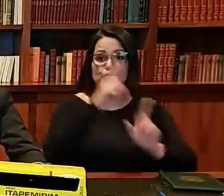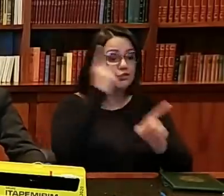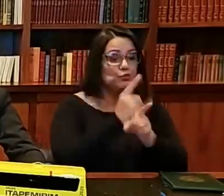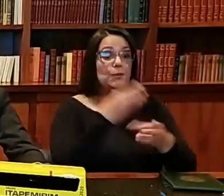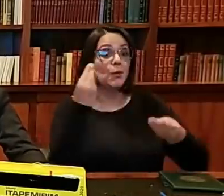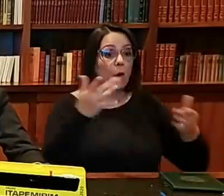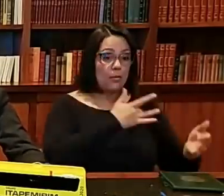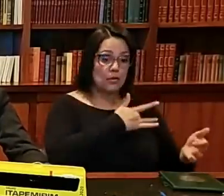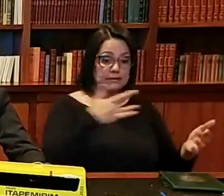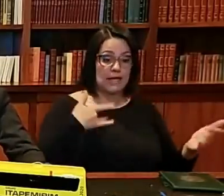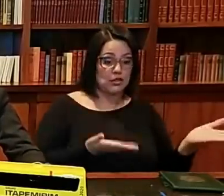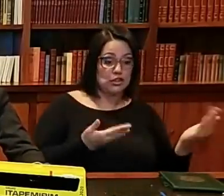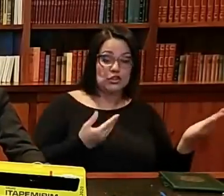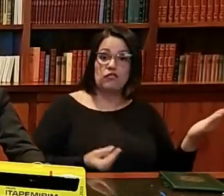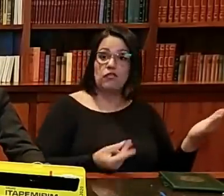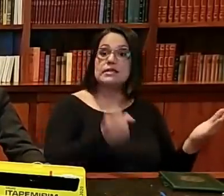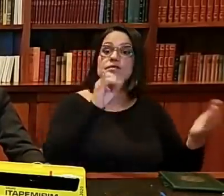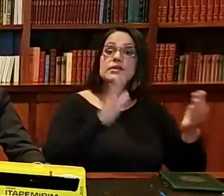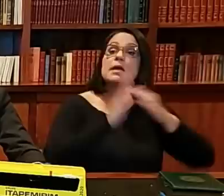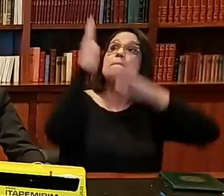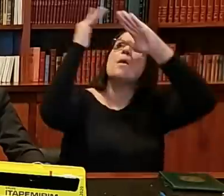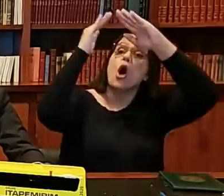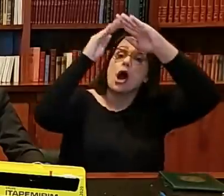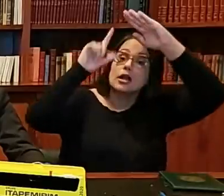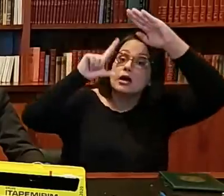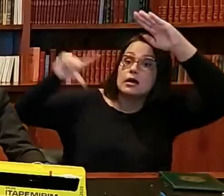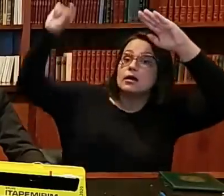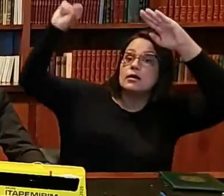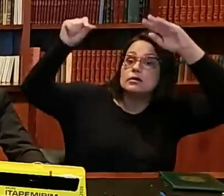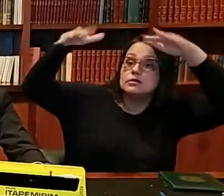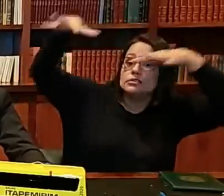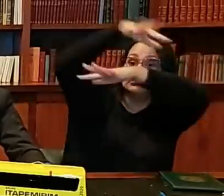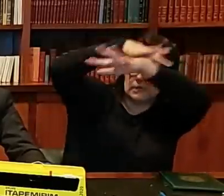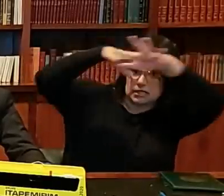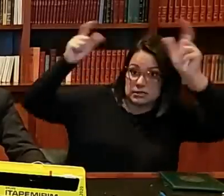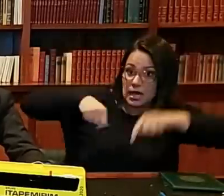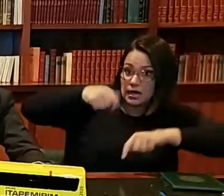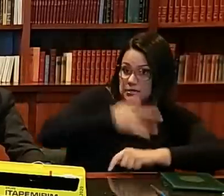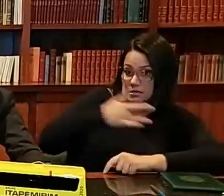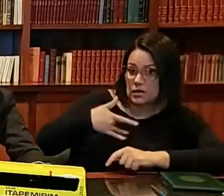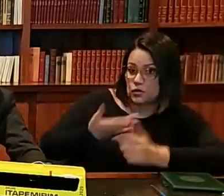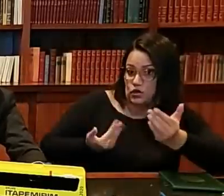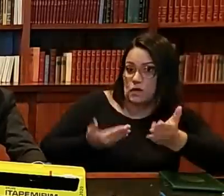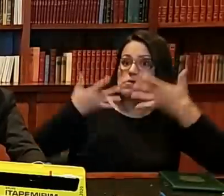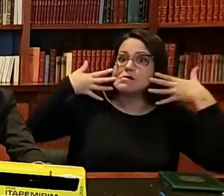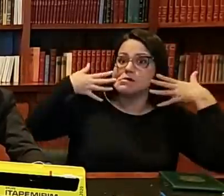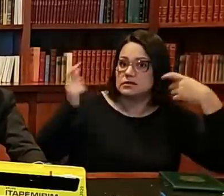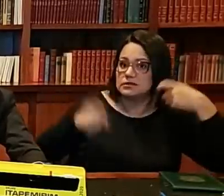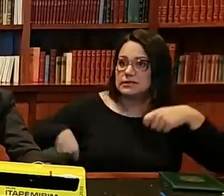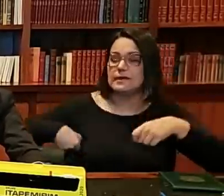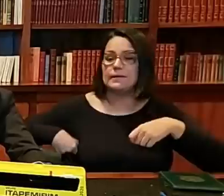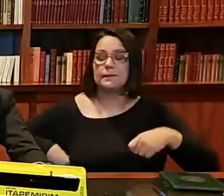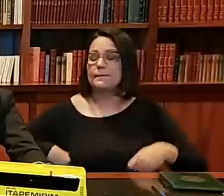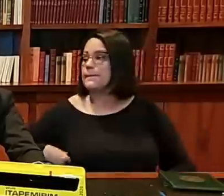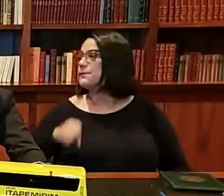não. Se ficar no espaço lá. E se você ficar no espaço lá e... Peraí, mas quando você vai contra